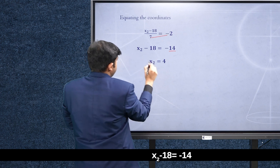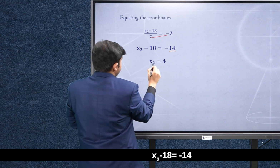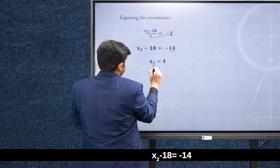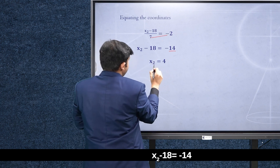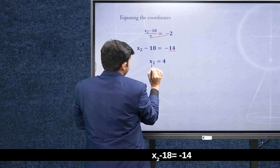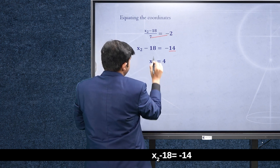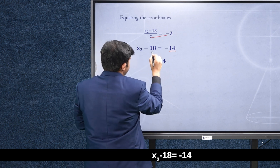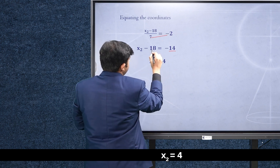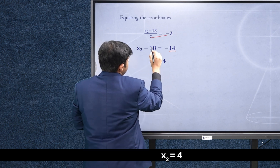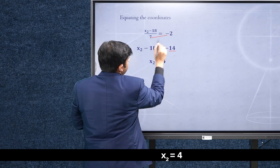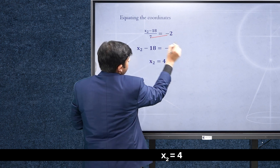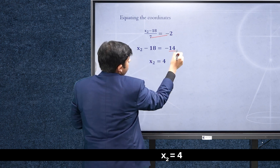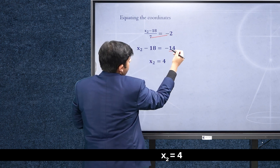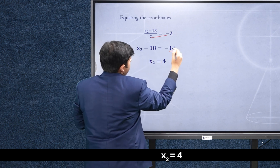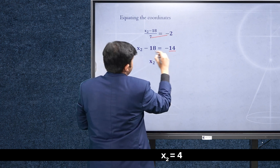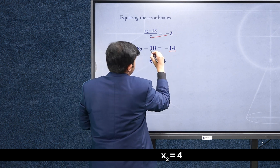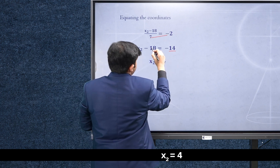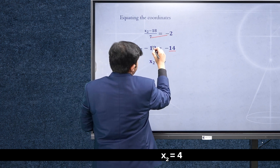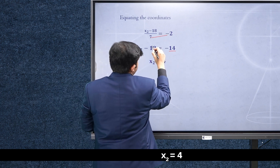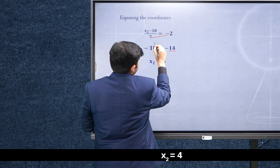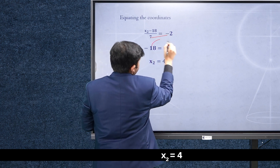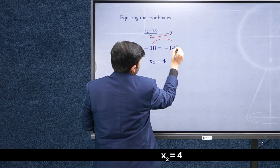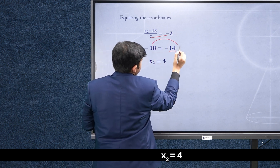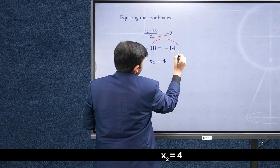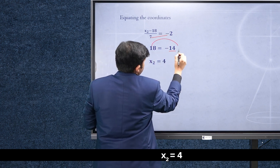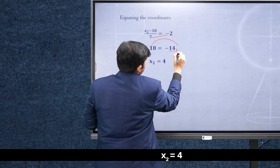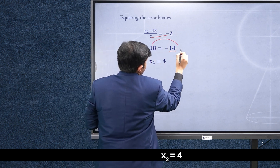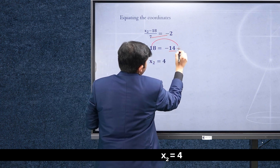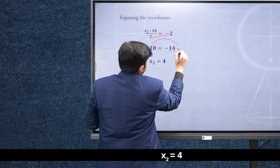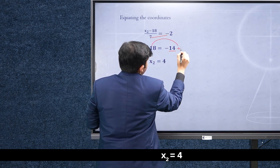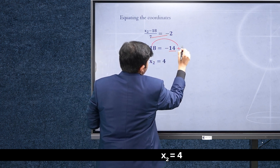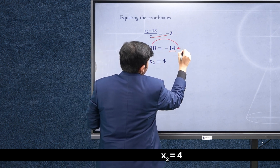=-14 x2 = 4 తెలుగు